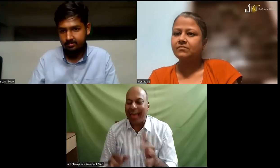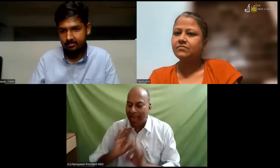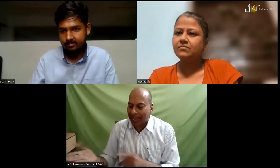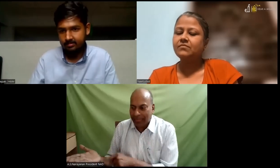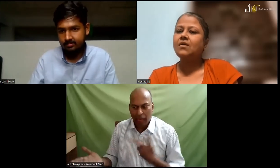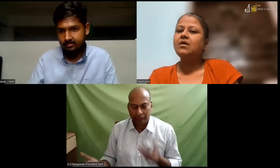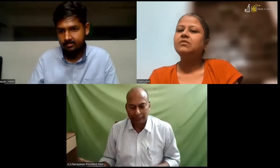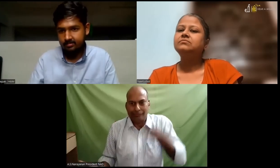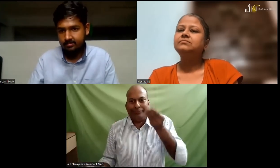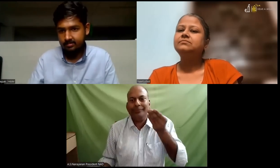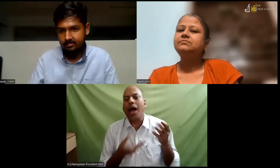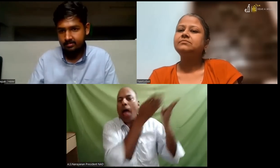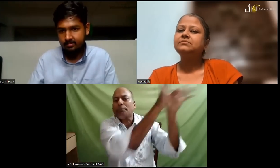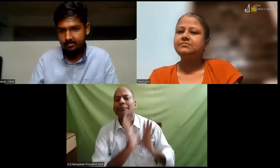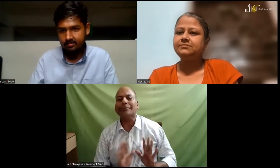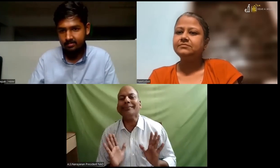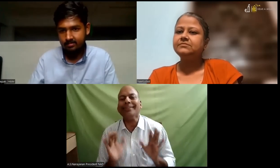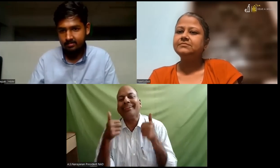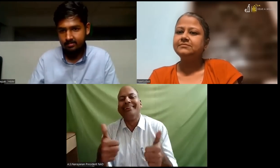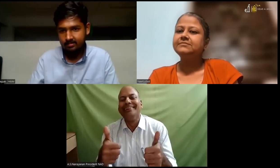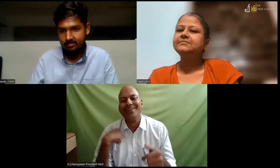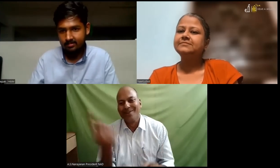अरे क्या कर सकते